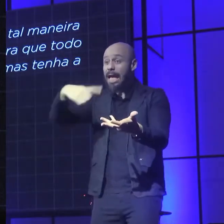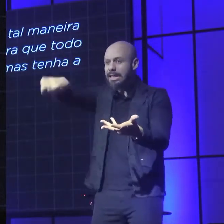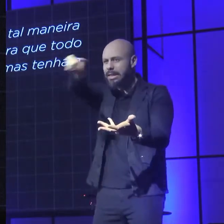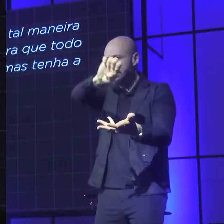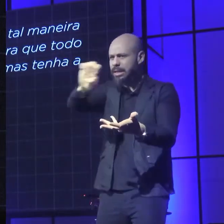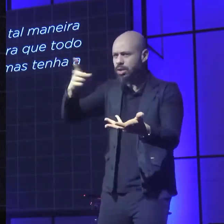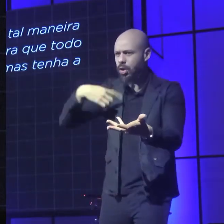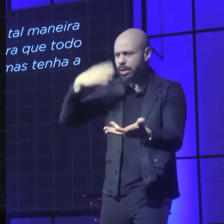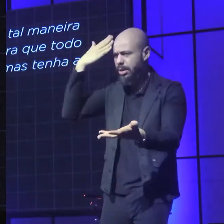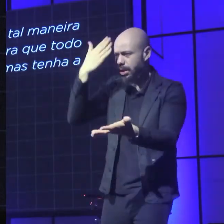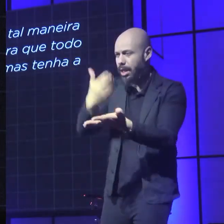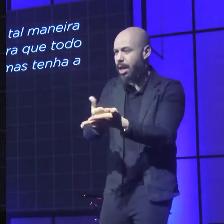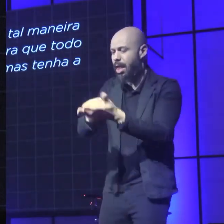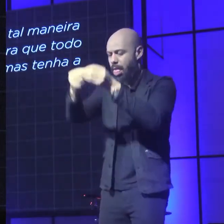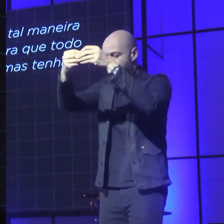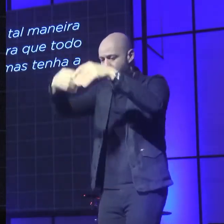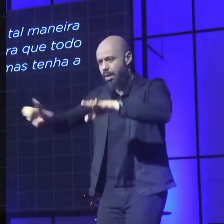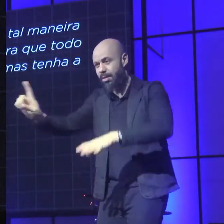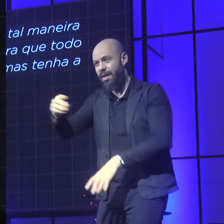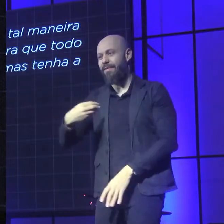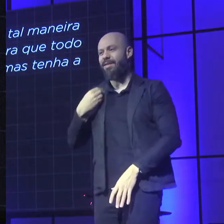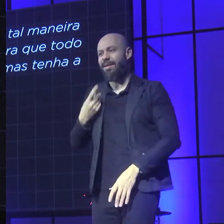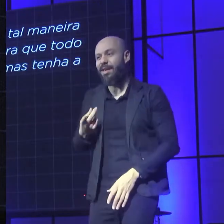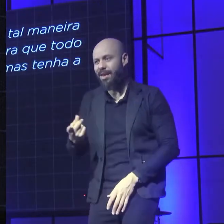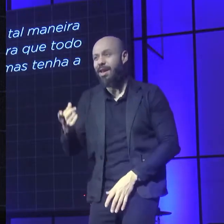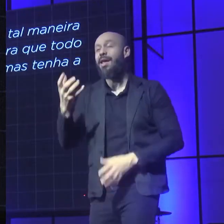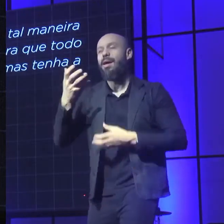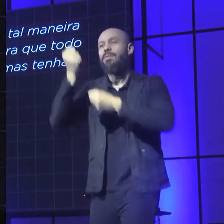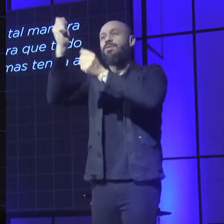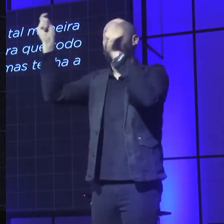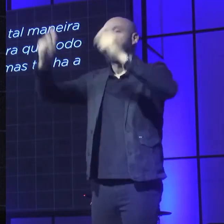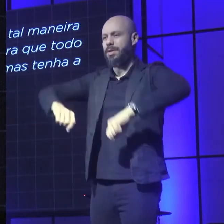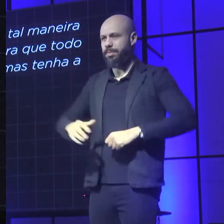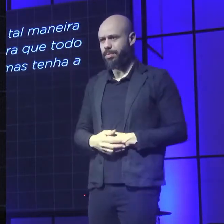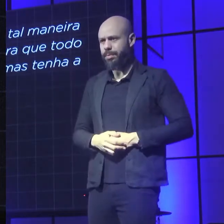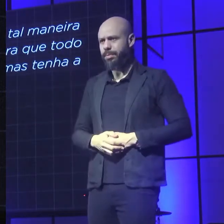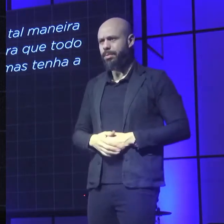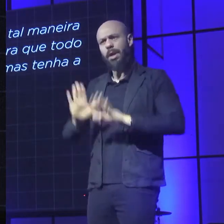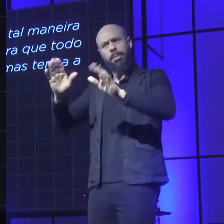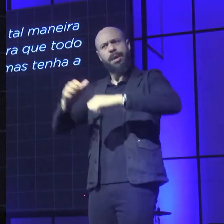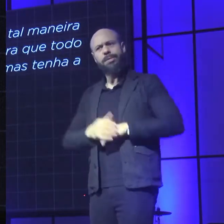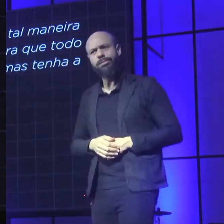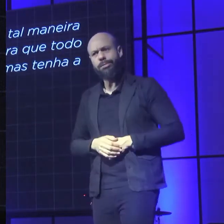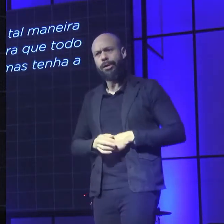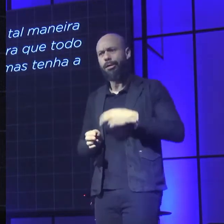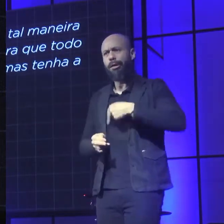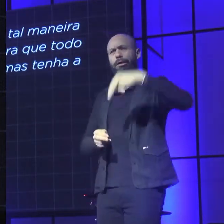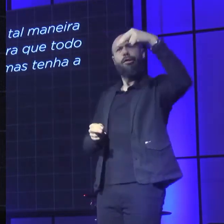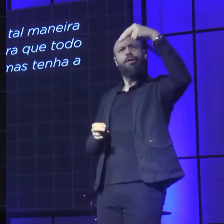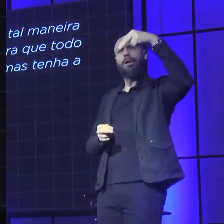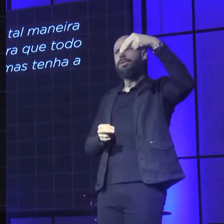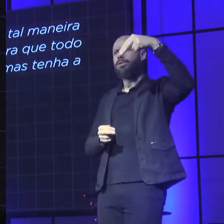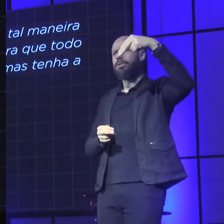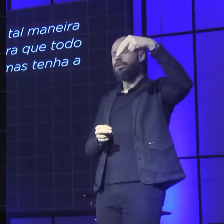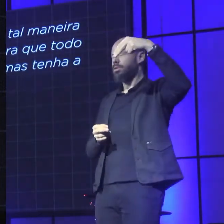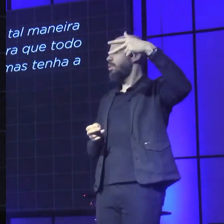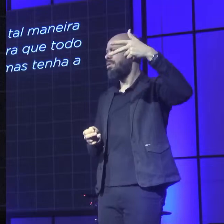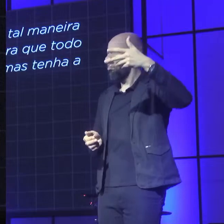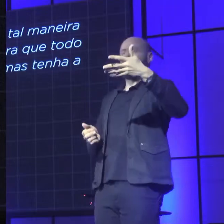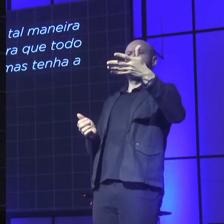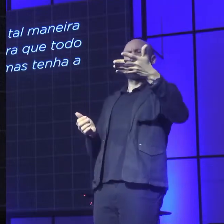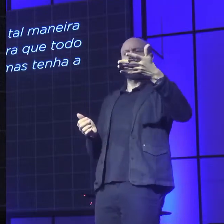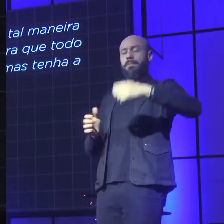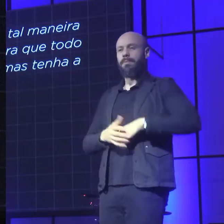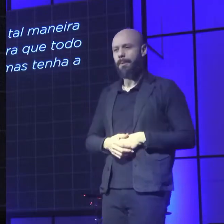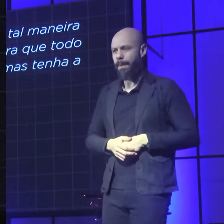não pereça, mas tenha a vida eterna. Mas nada disso era o que ele tinha perguntado. Ele foi para